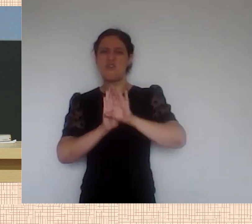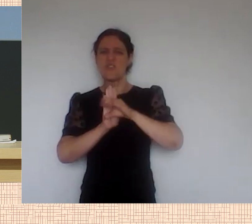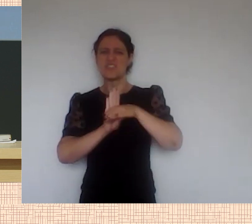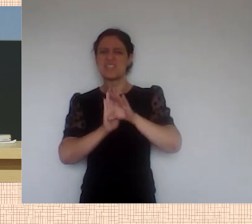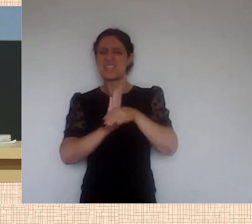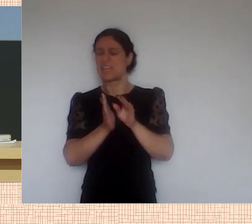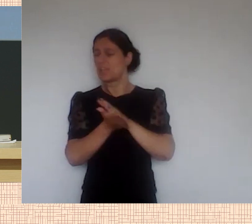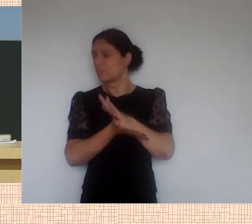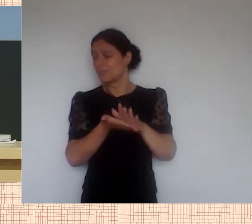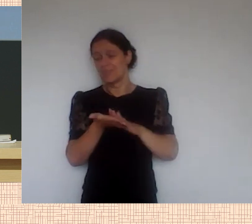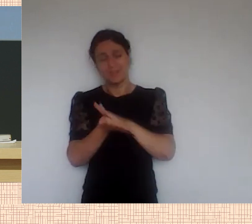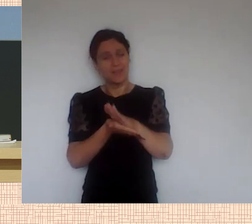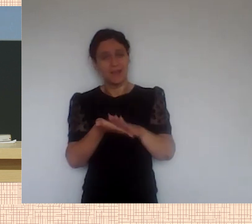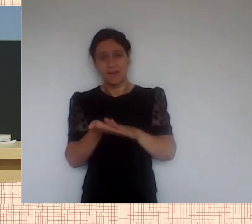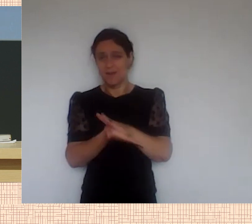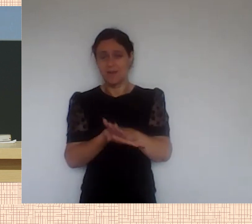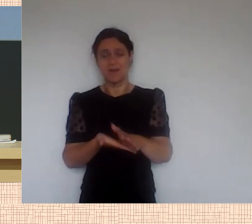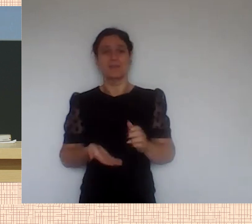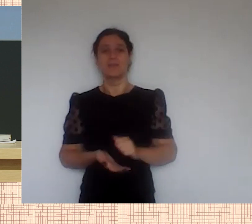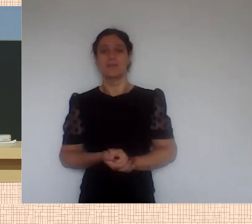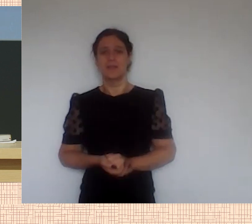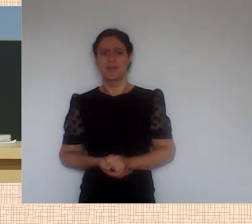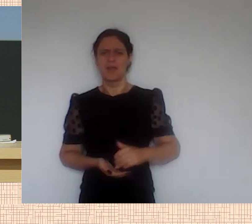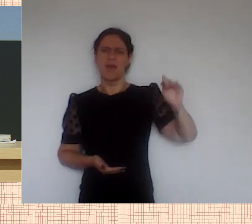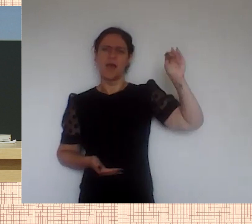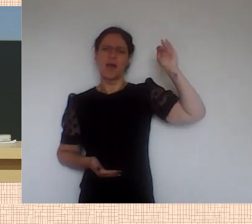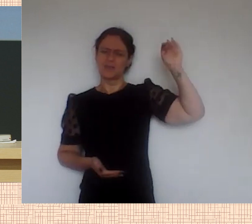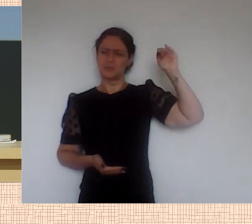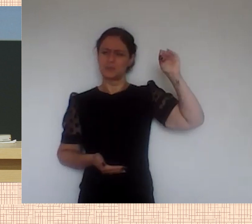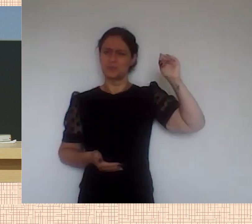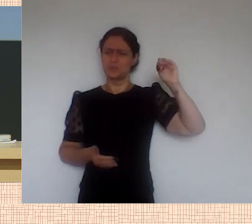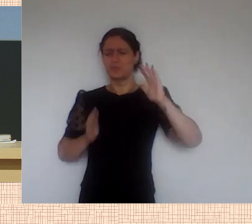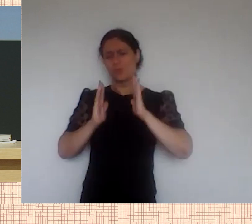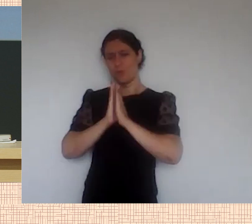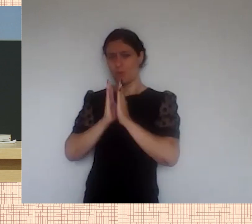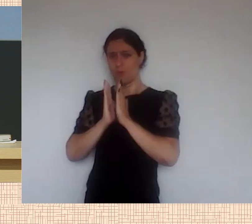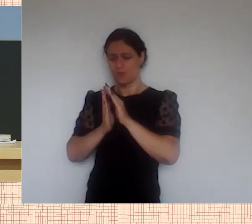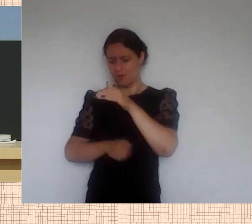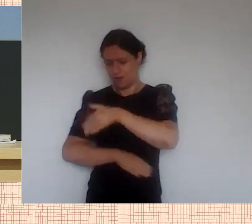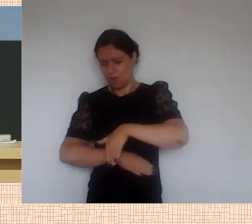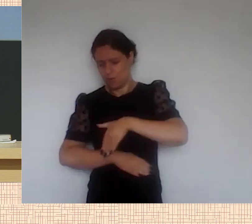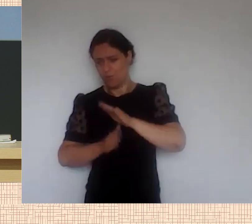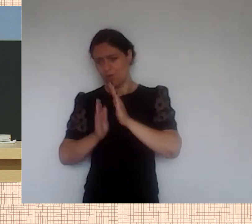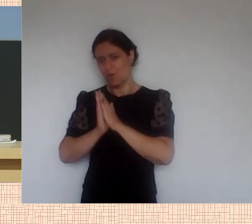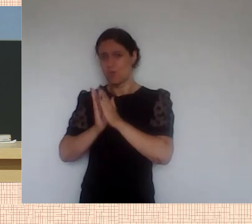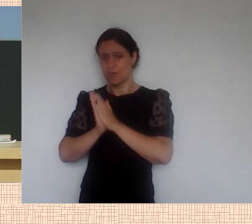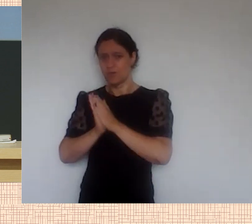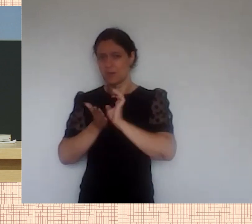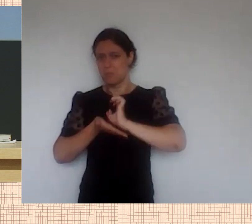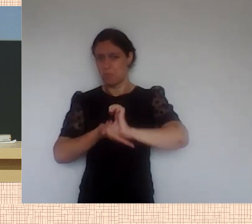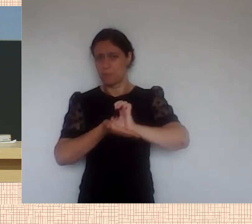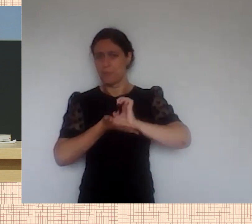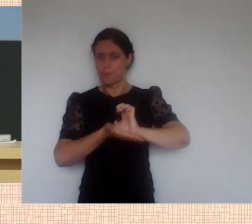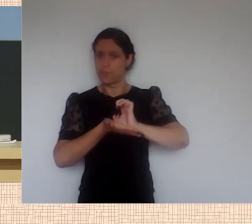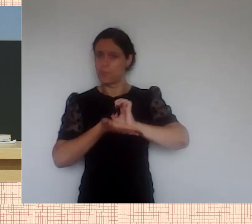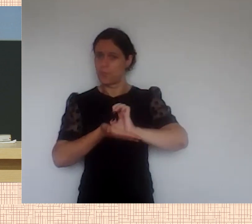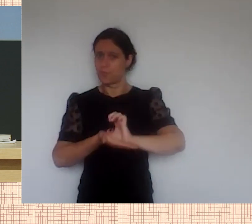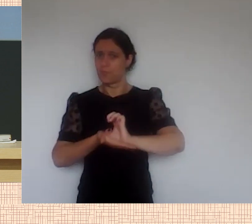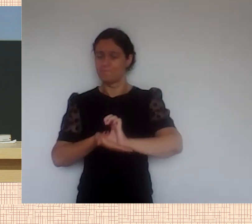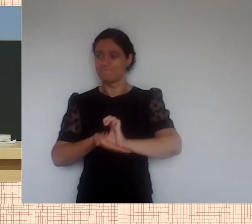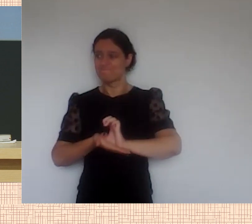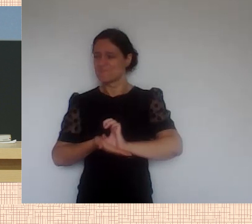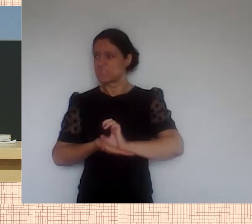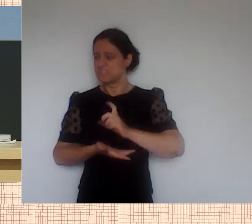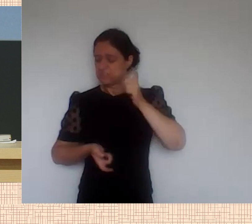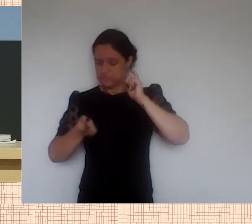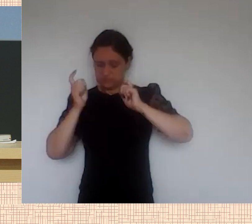Adulto vai orar com as pessoas nas ruas, fazer comportagem, dá um frio na barriga. Posso orar por você?